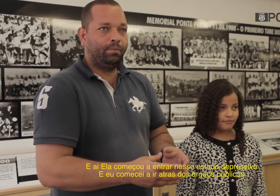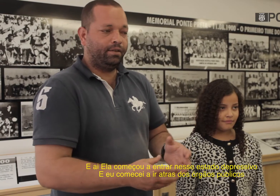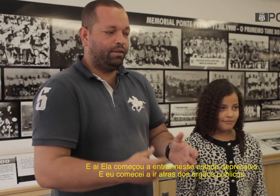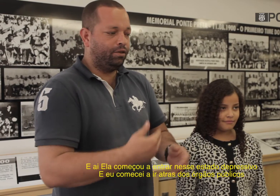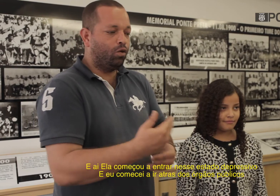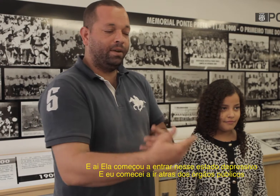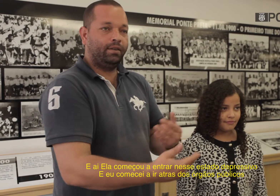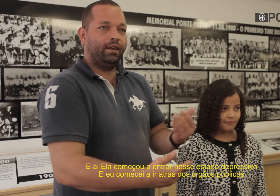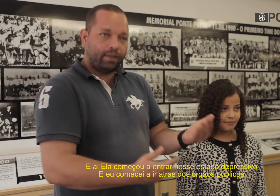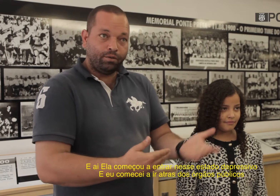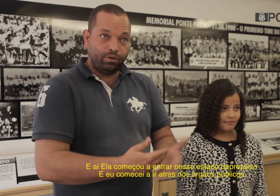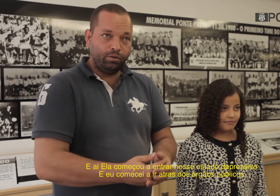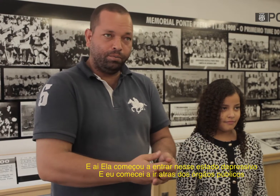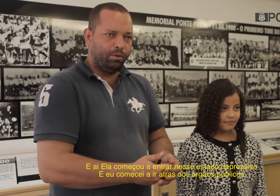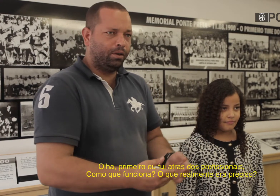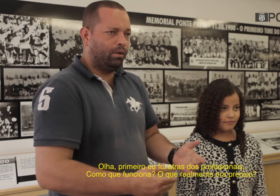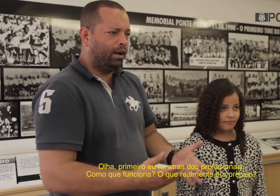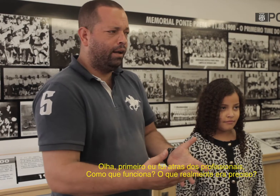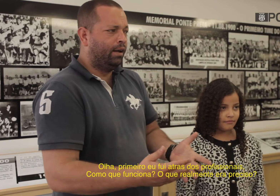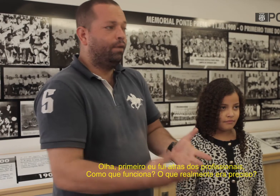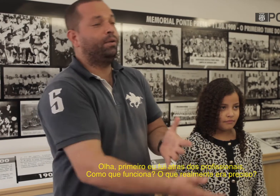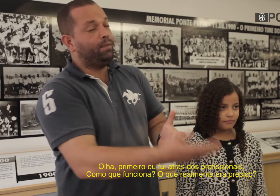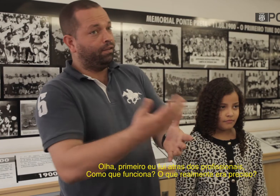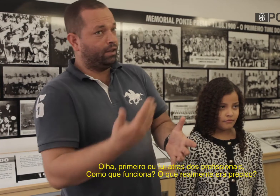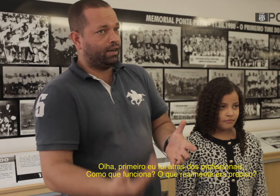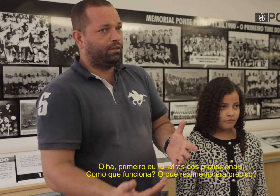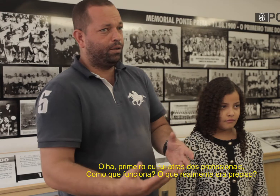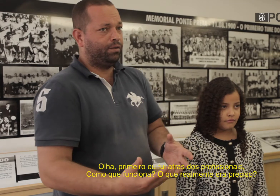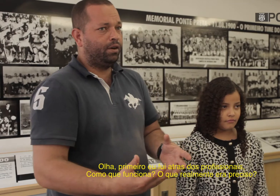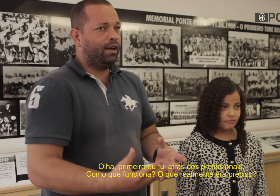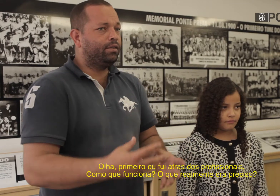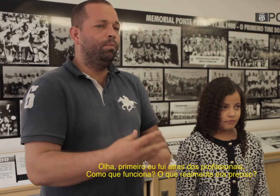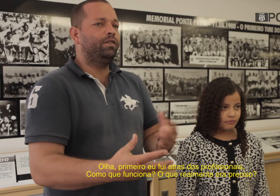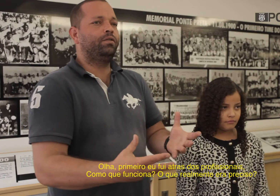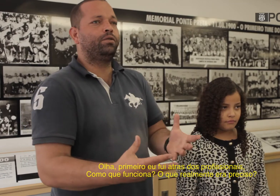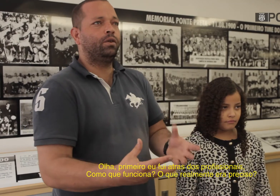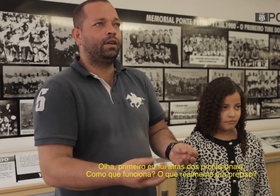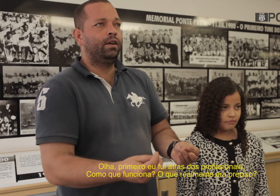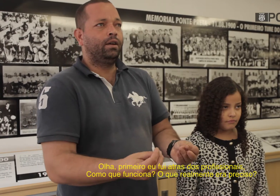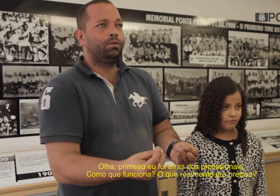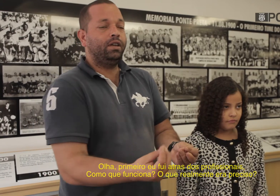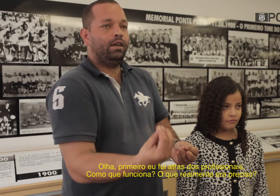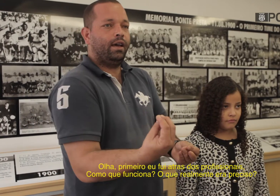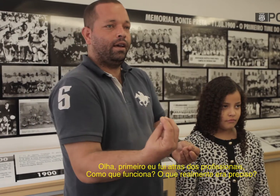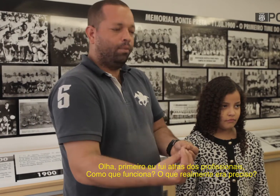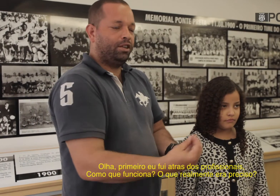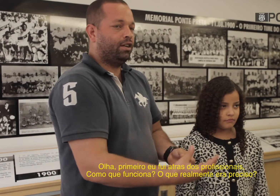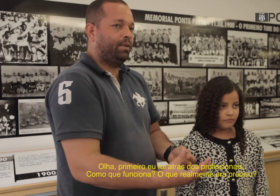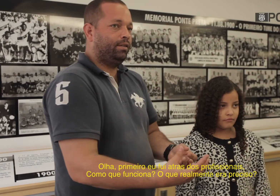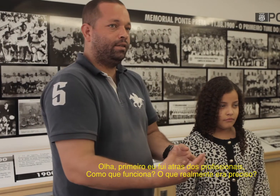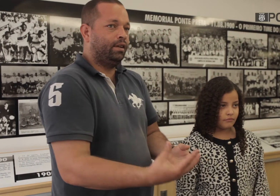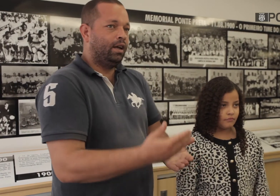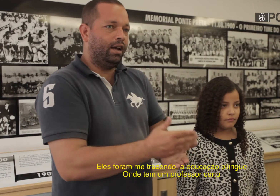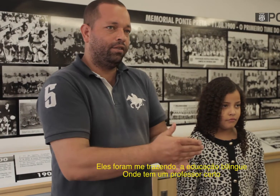estado depressivo e eu comecei a ir atrás dos órgãos públicos. Olha, primeiro fui atrás dos profissionais, como que funciona, o que realmente